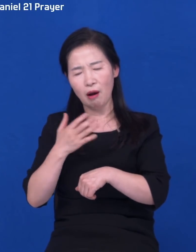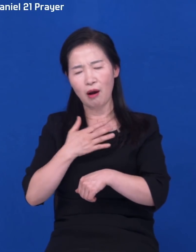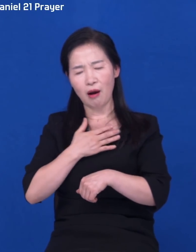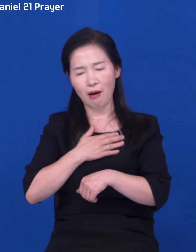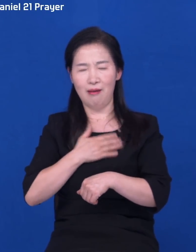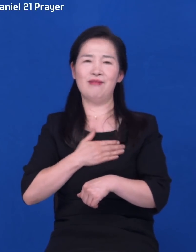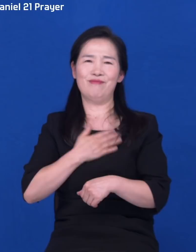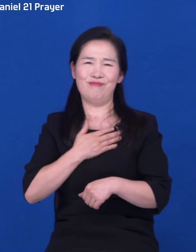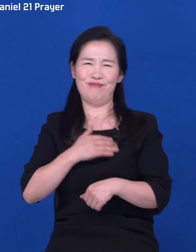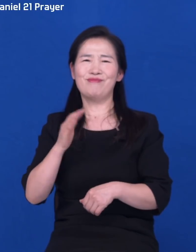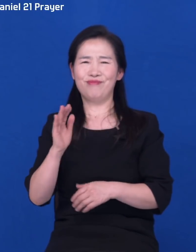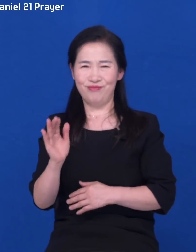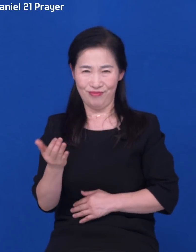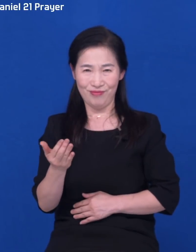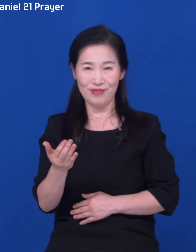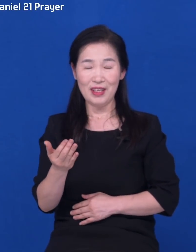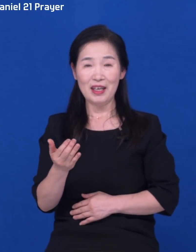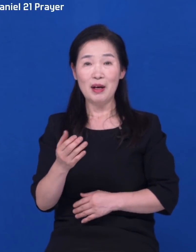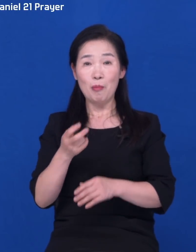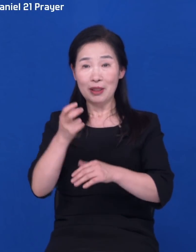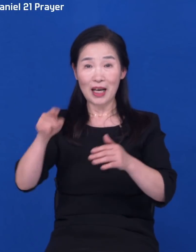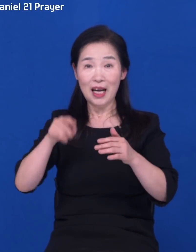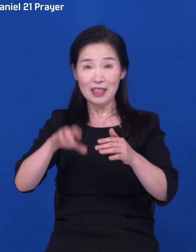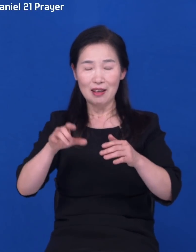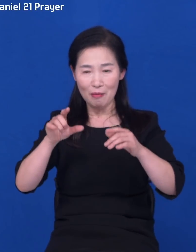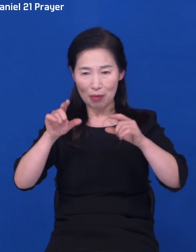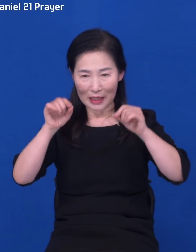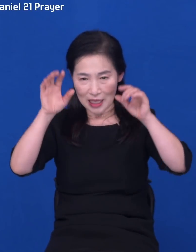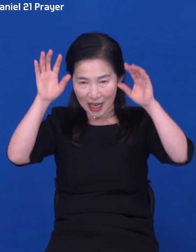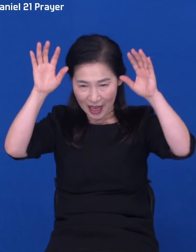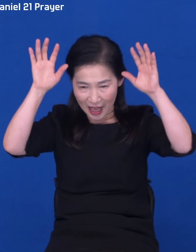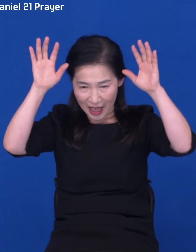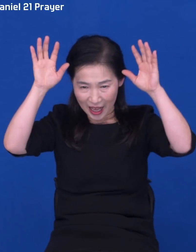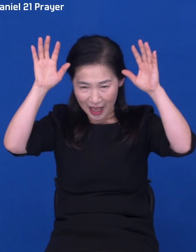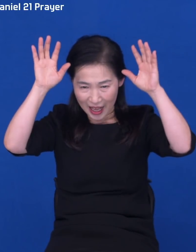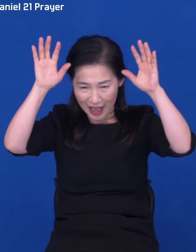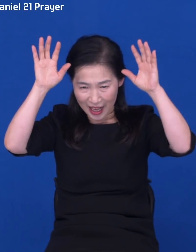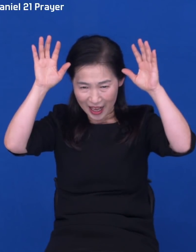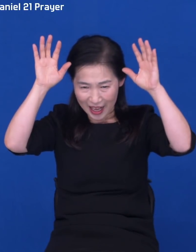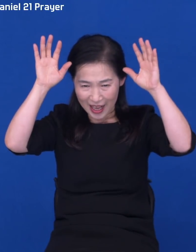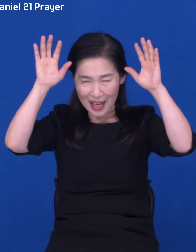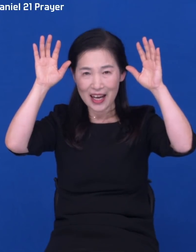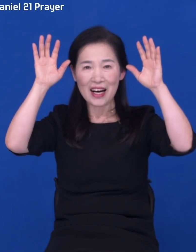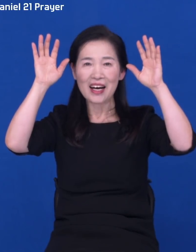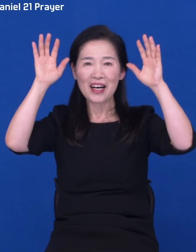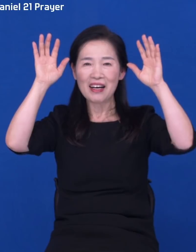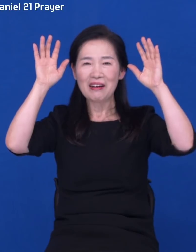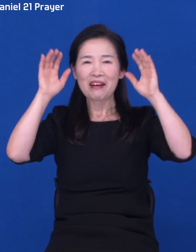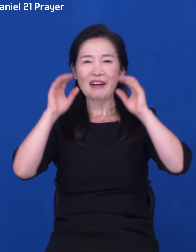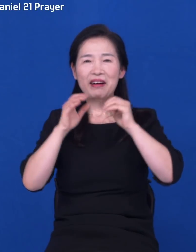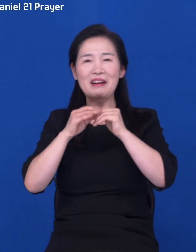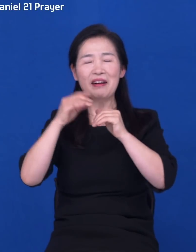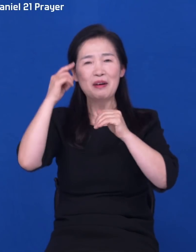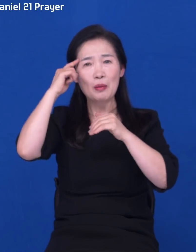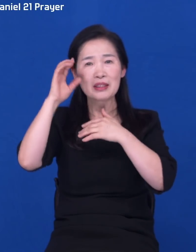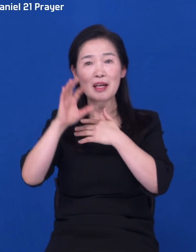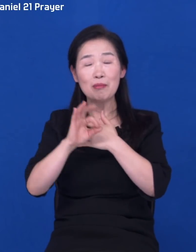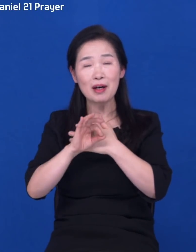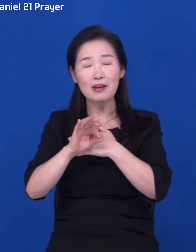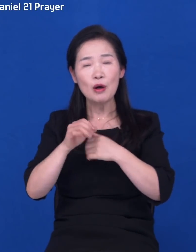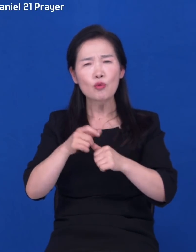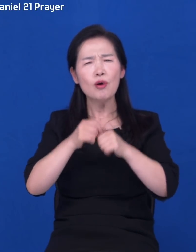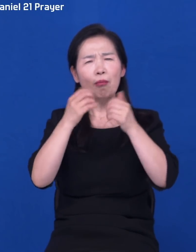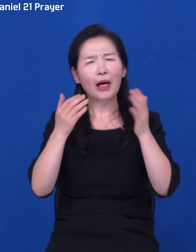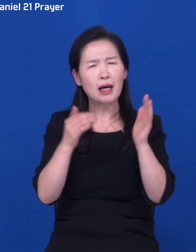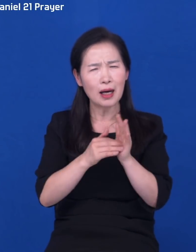제가 만세했어요. 속으로. 너무 창피하니까. 왜냐하면 구원받았다는 게 아니라